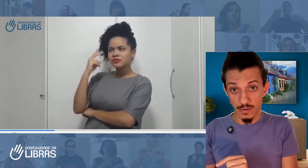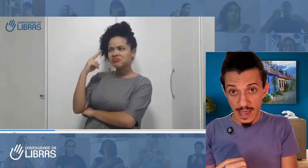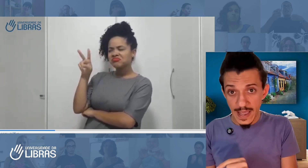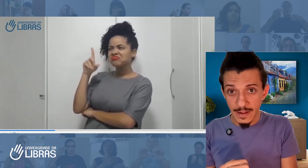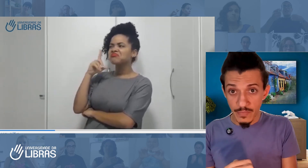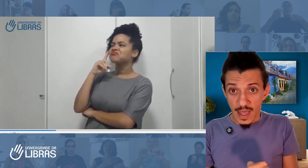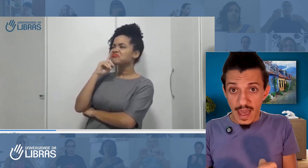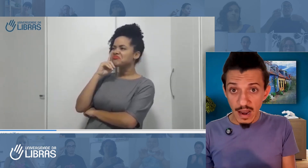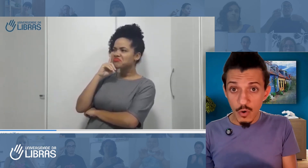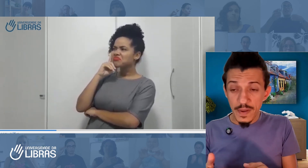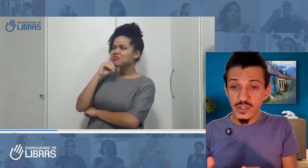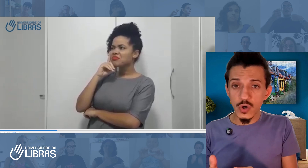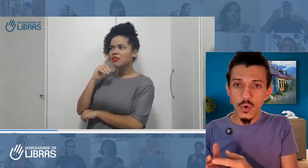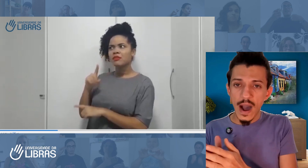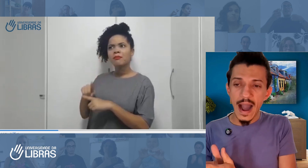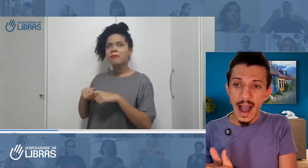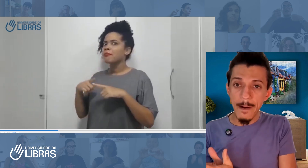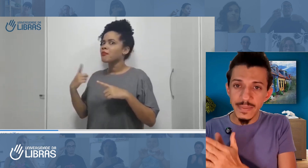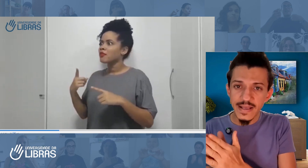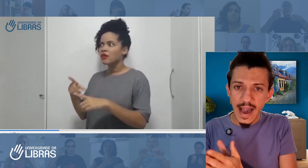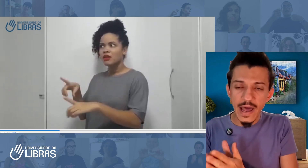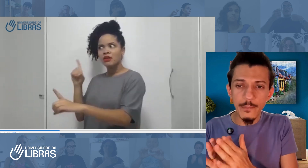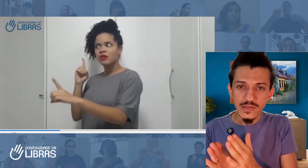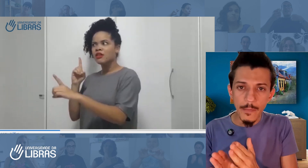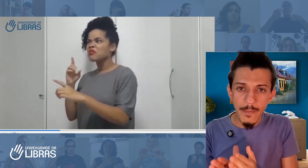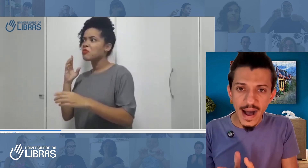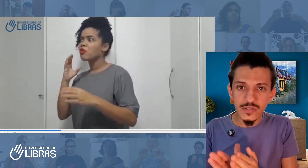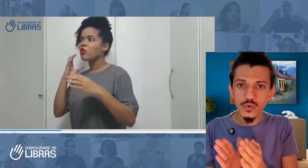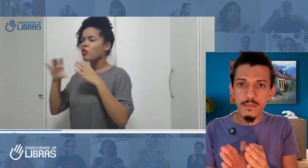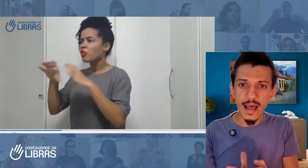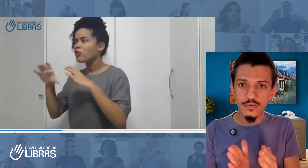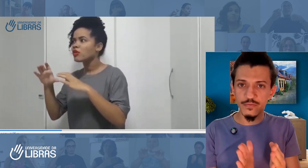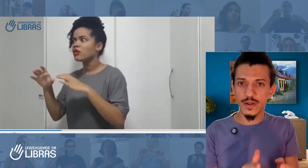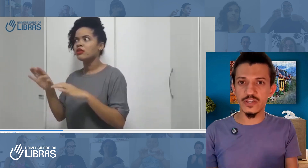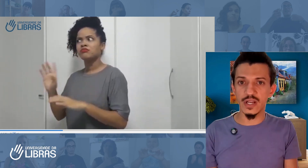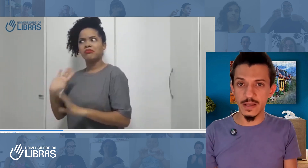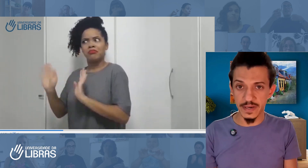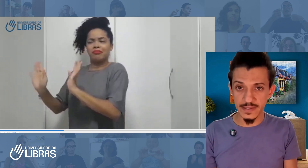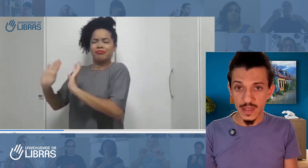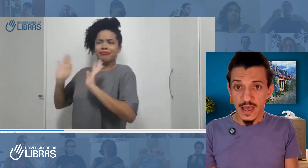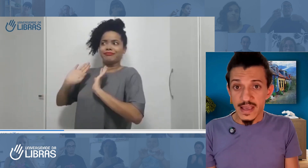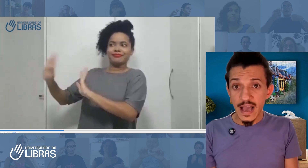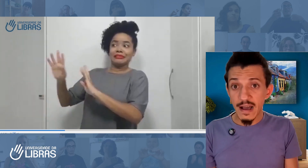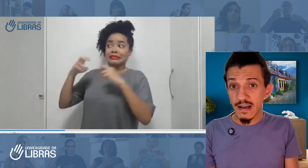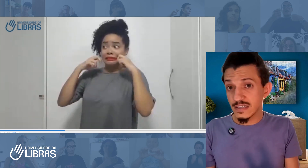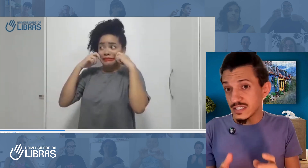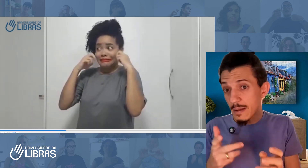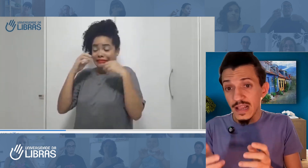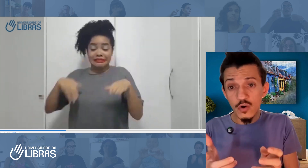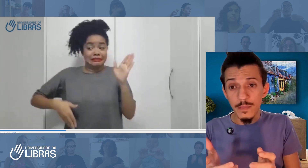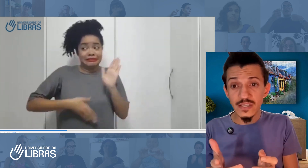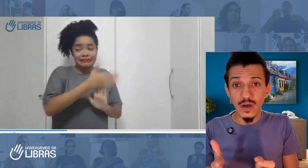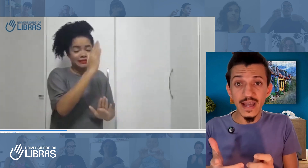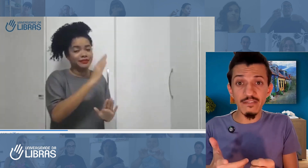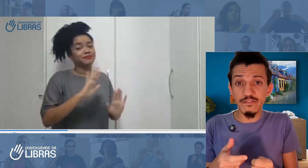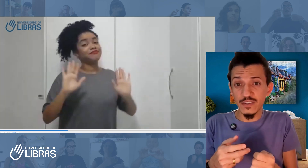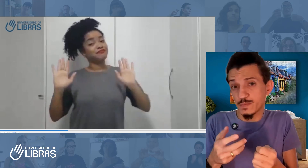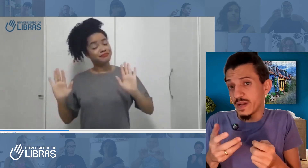online, ela começou a aplicar o passo a passo do método Fluente em Libras. E a Jamile começou a gravar vídeos para si